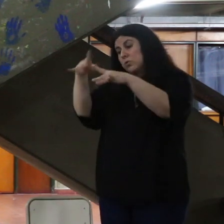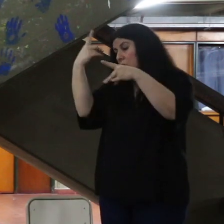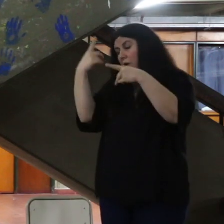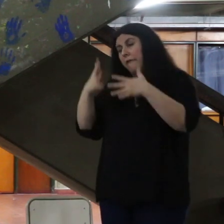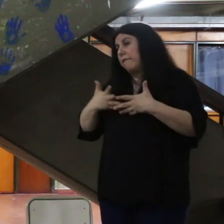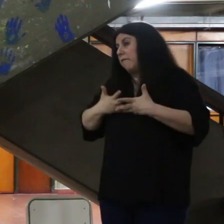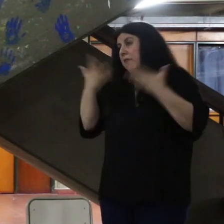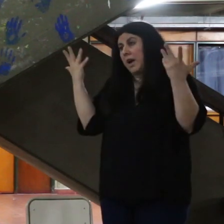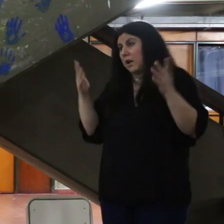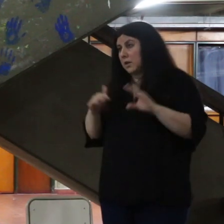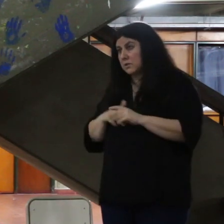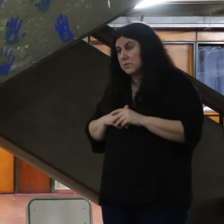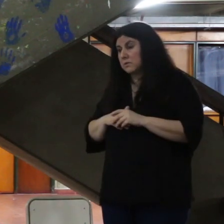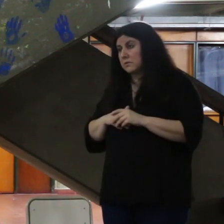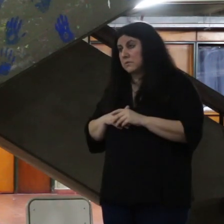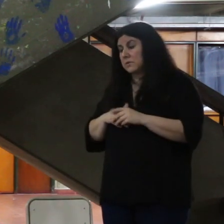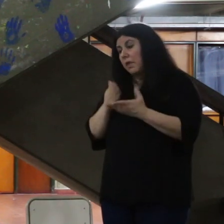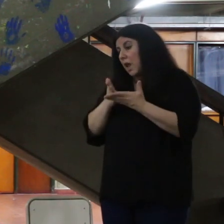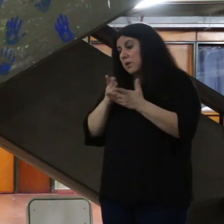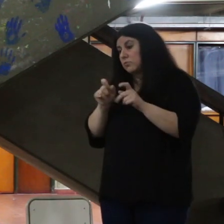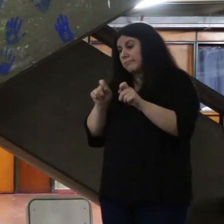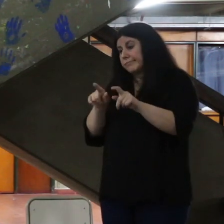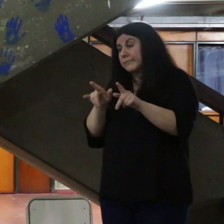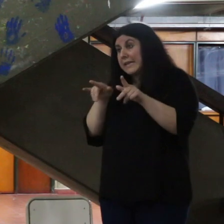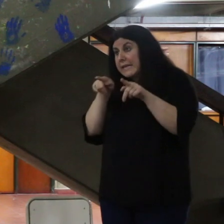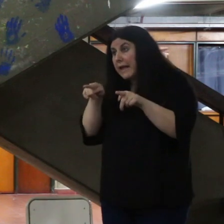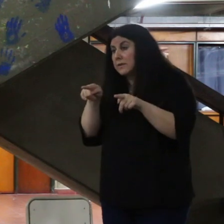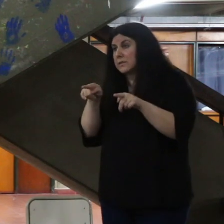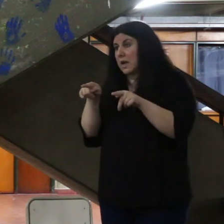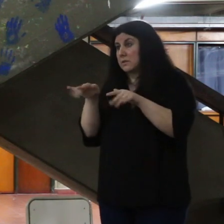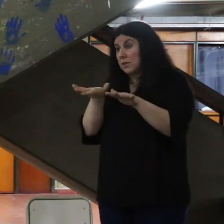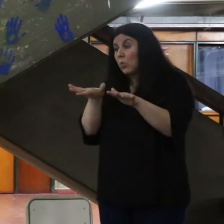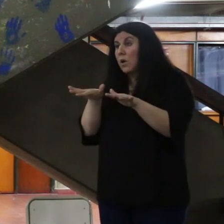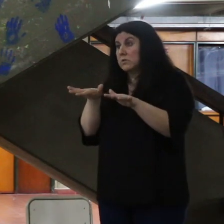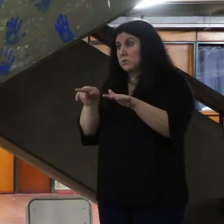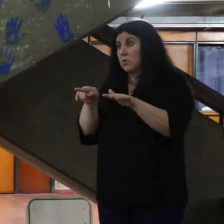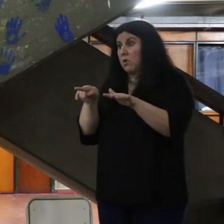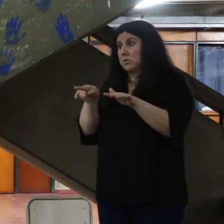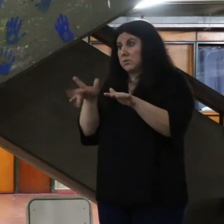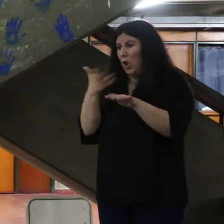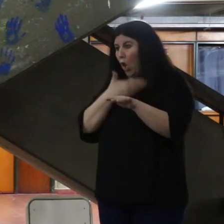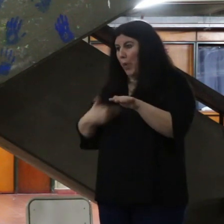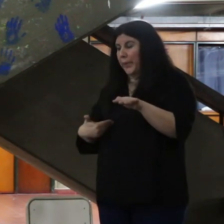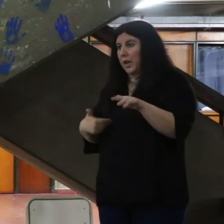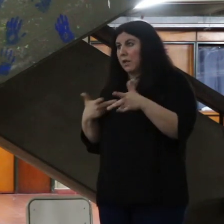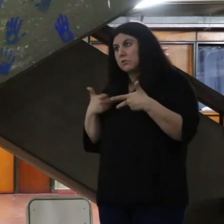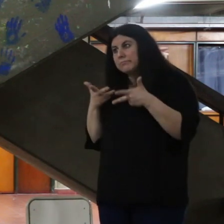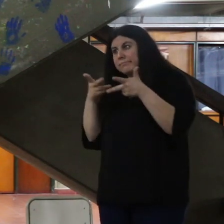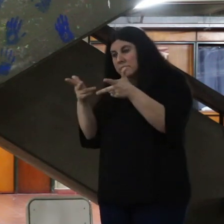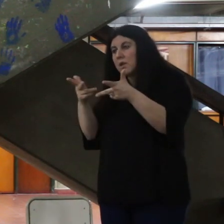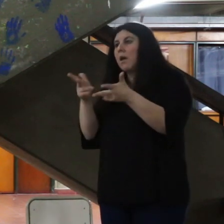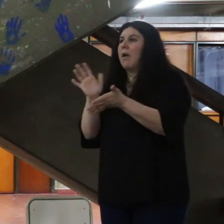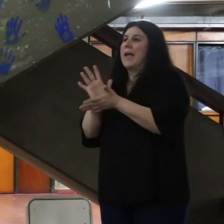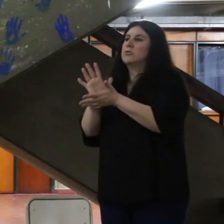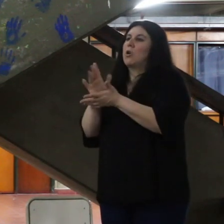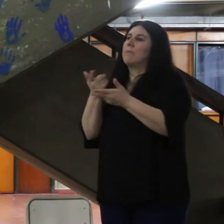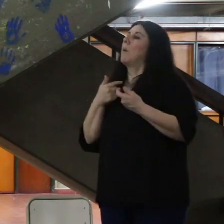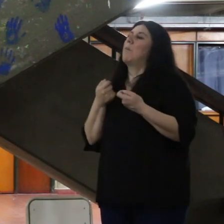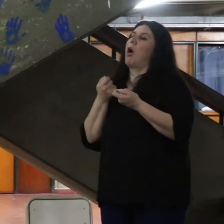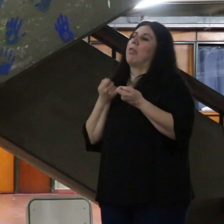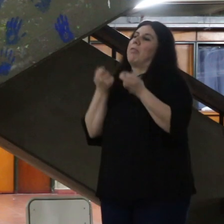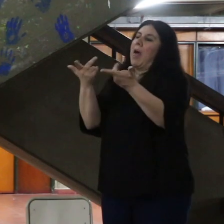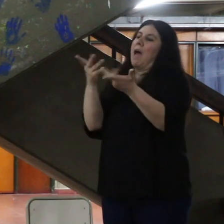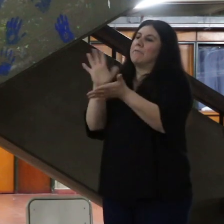felicidad. Y ese es una manera, esa es una manera concreta de tener momentos de